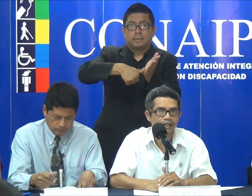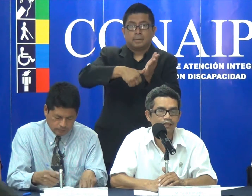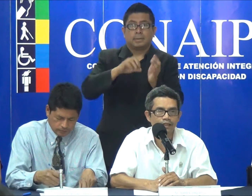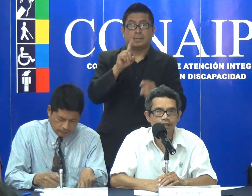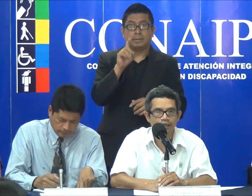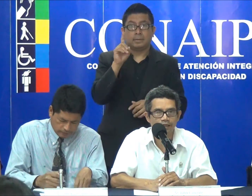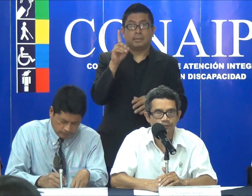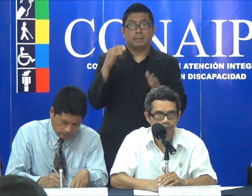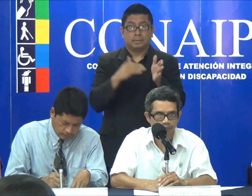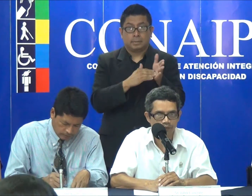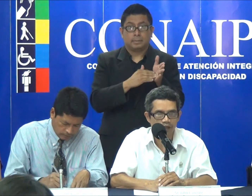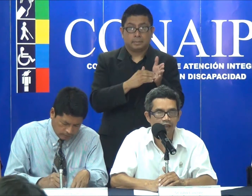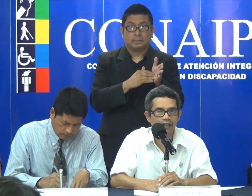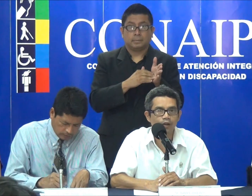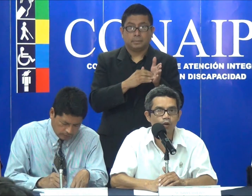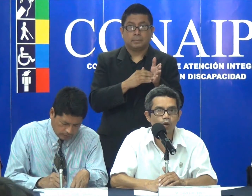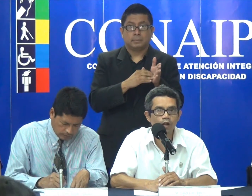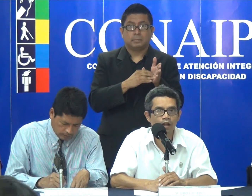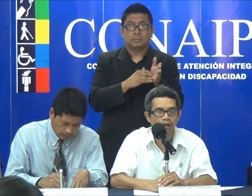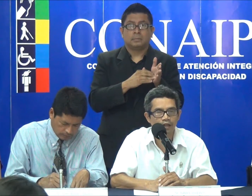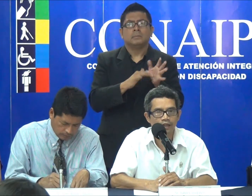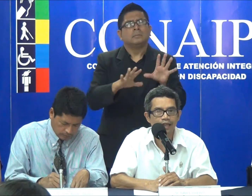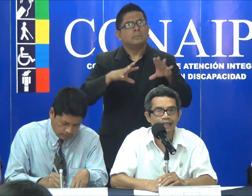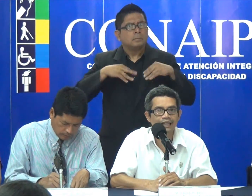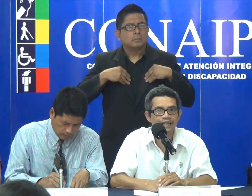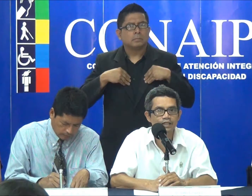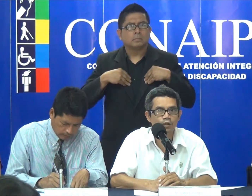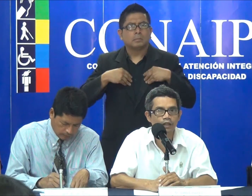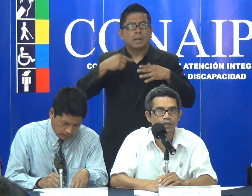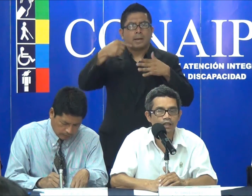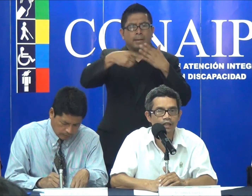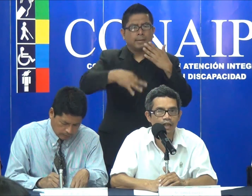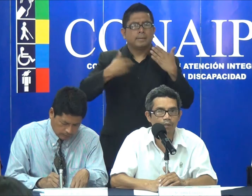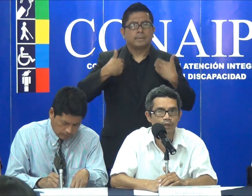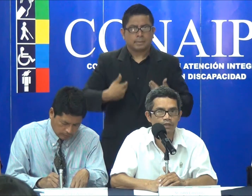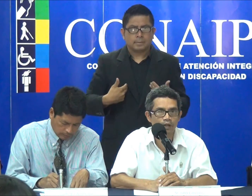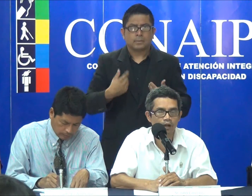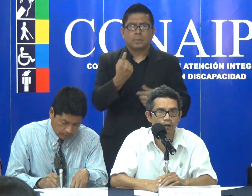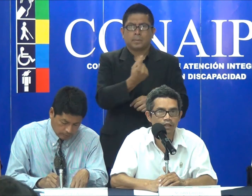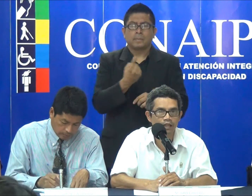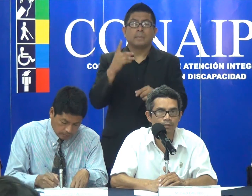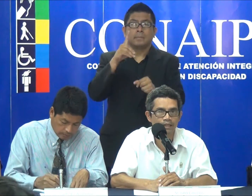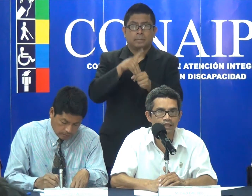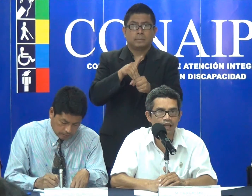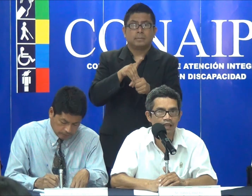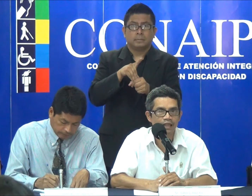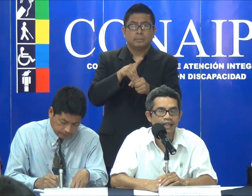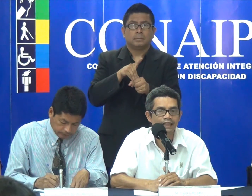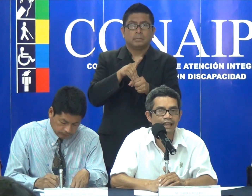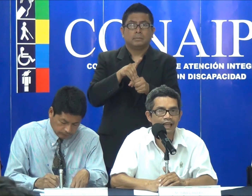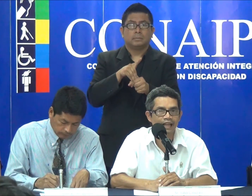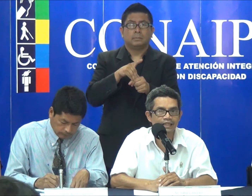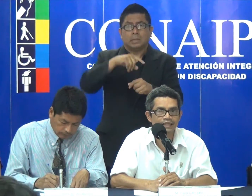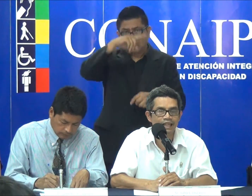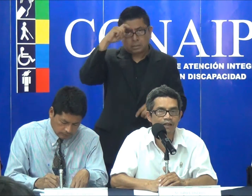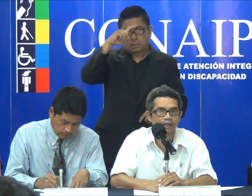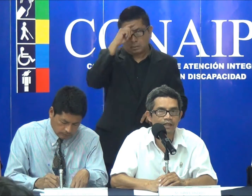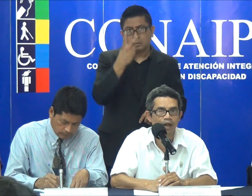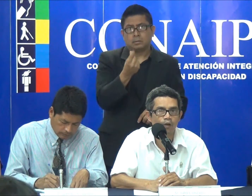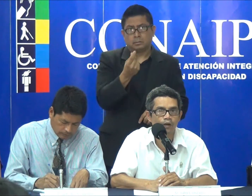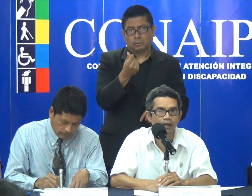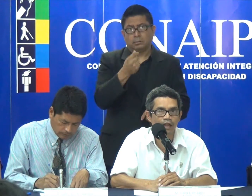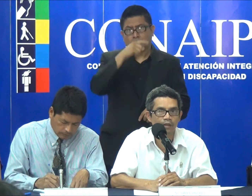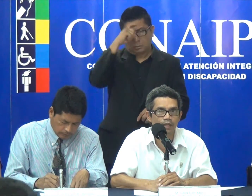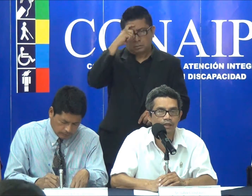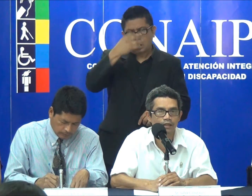de Santa Tecla reconozca el derecho que tienen las personas con discapacidad de ganarse la